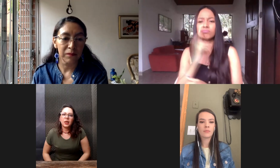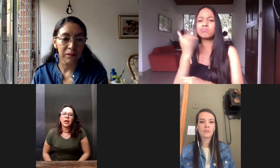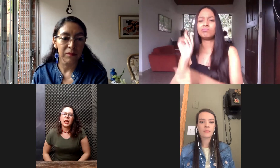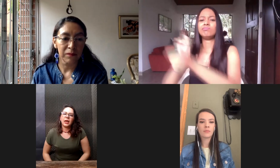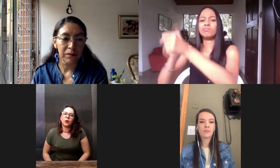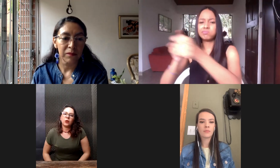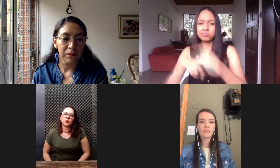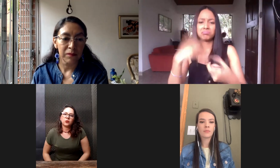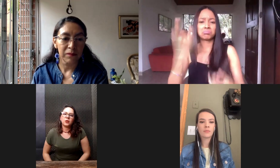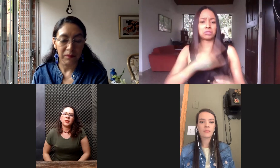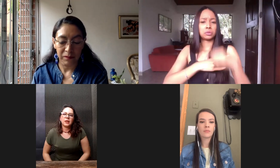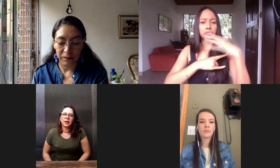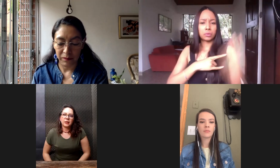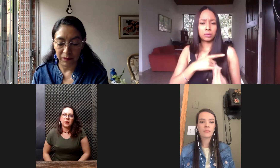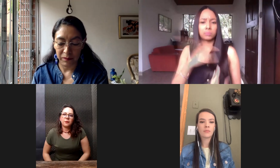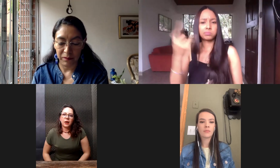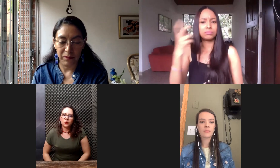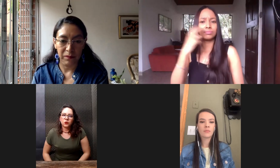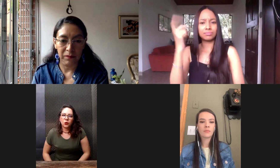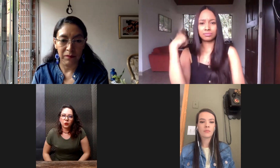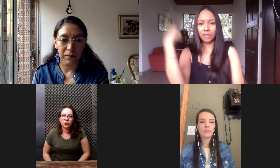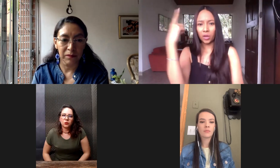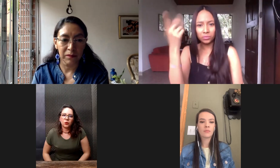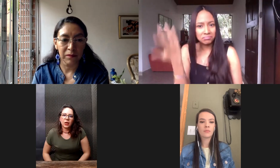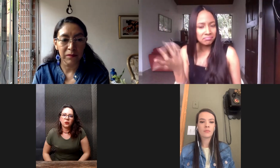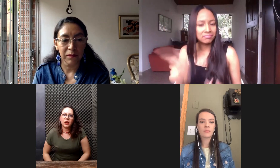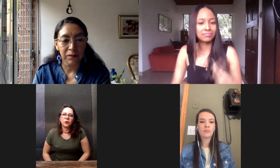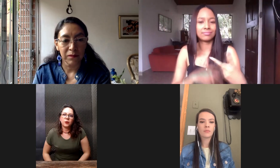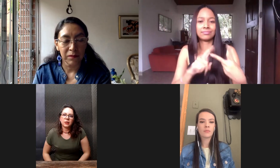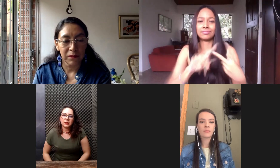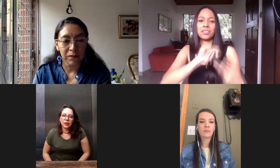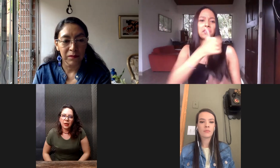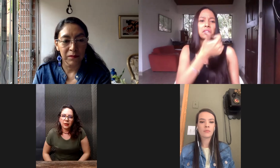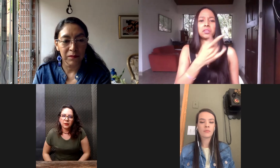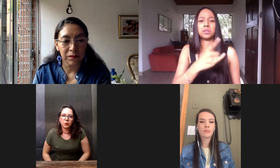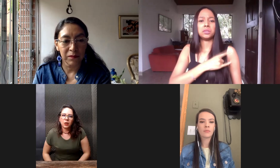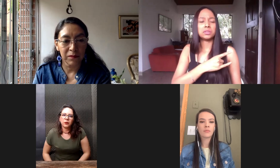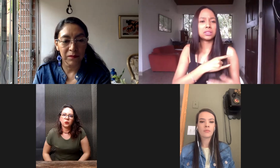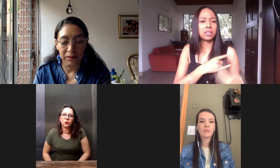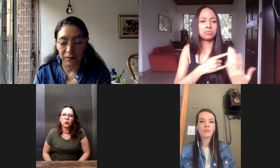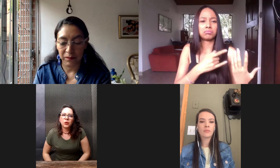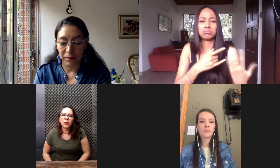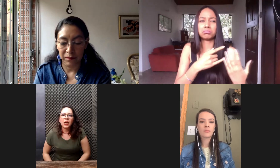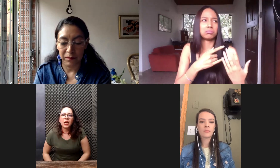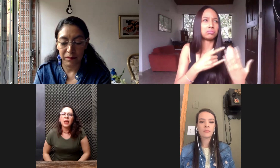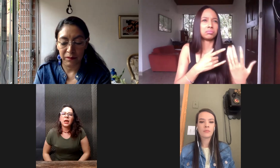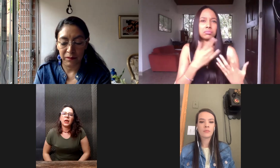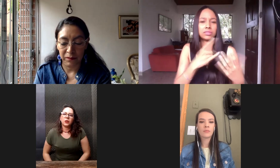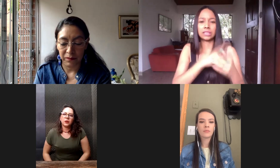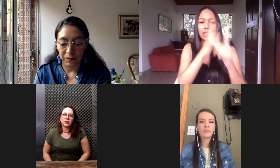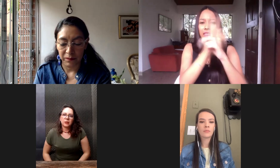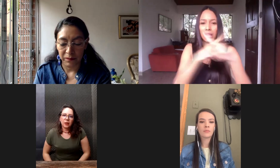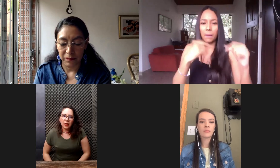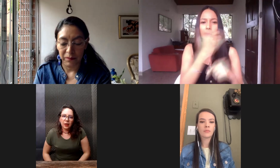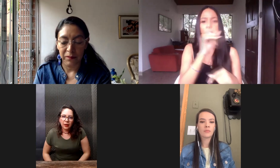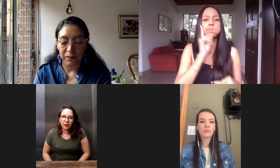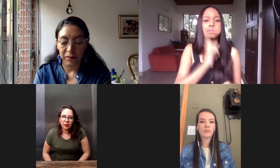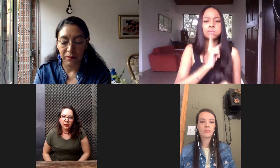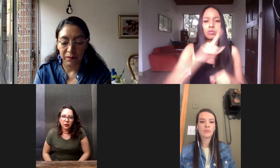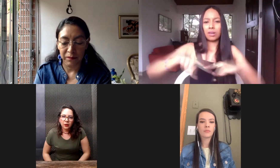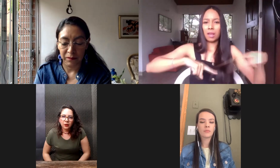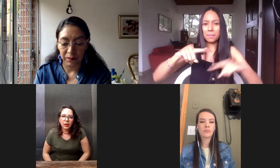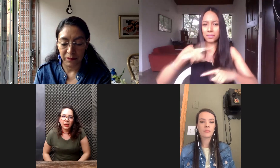interpretación. En otras universidades hay varios sordos estudiando, en la Universidad San Buenaventura, en la